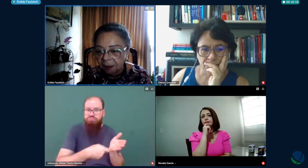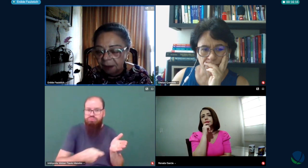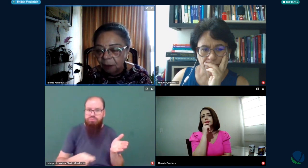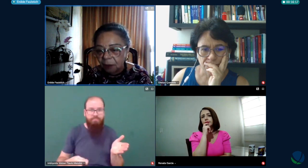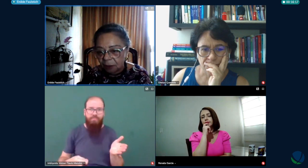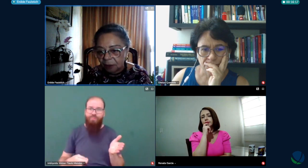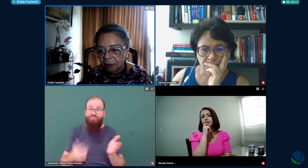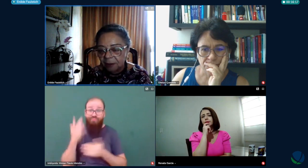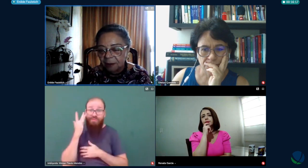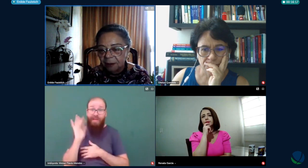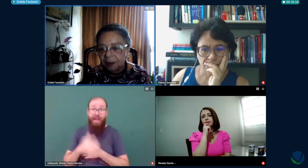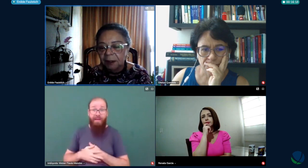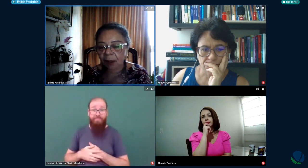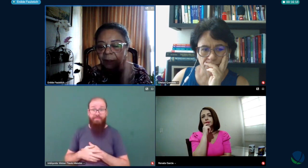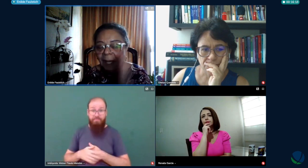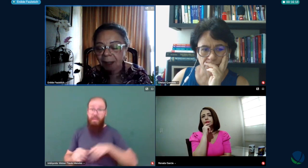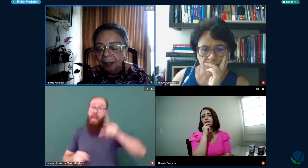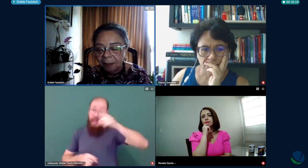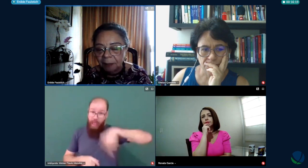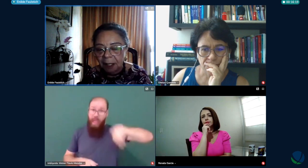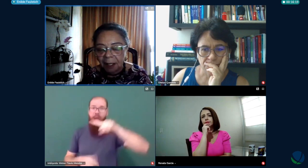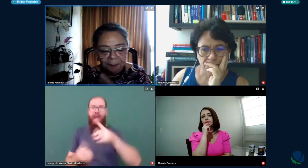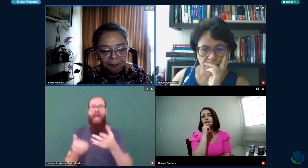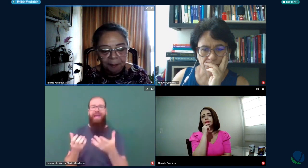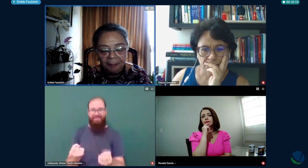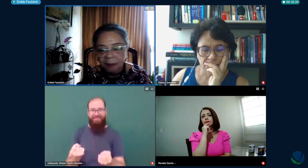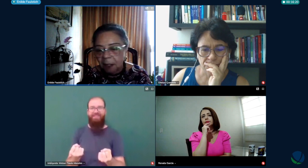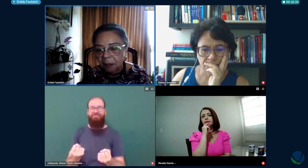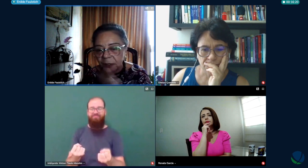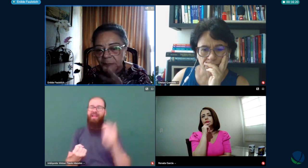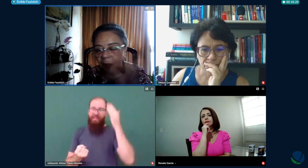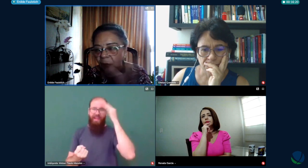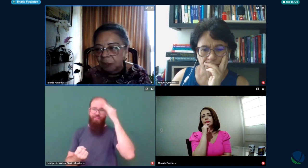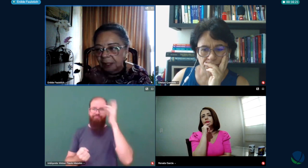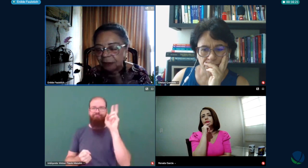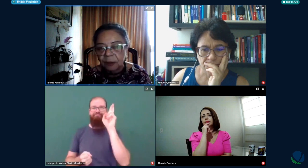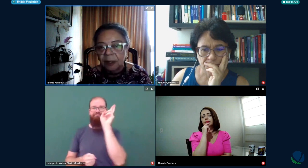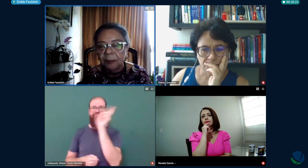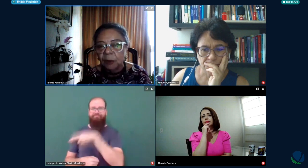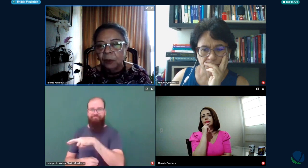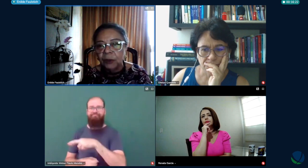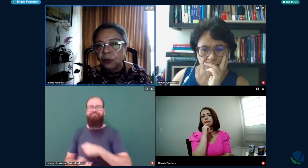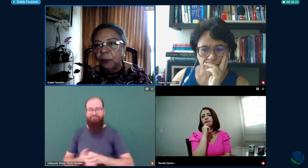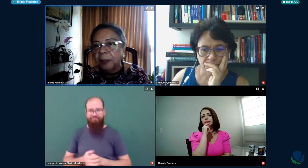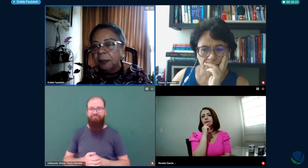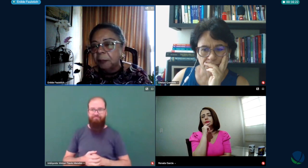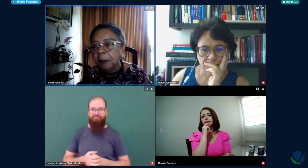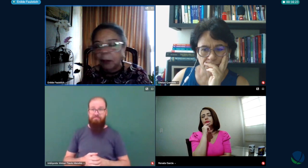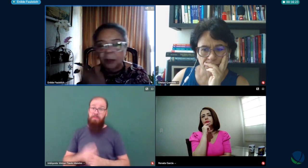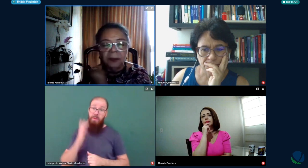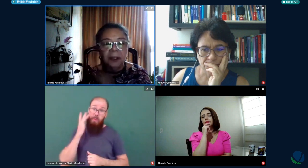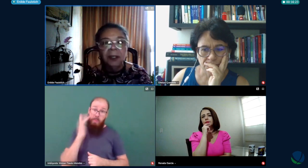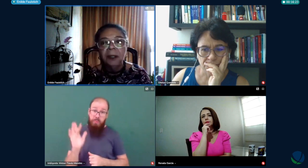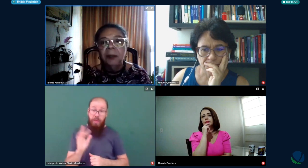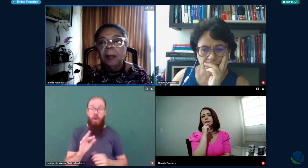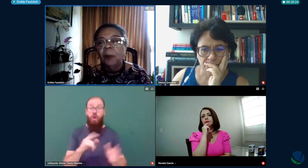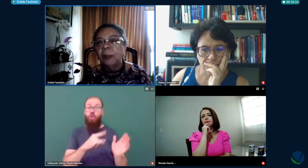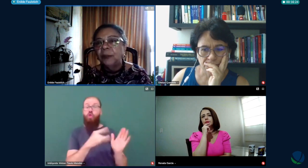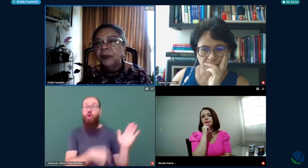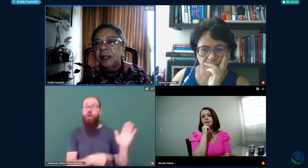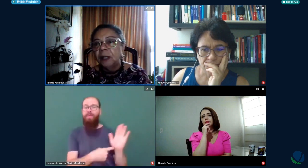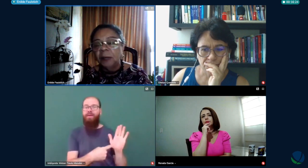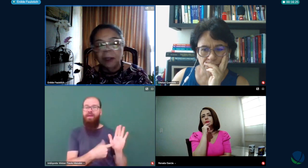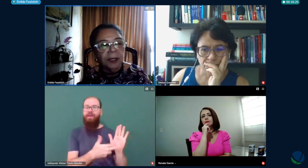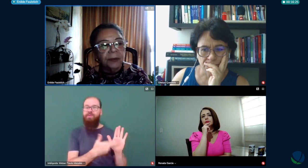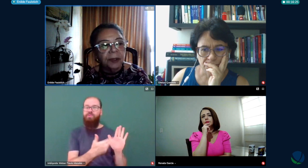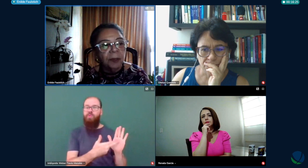Eles entenderam isso. Então, a não ser que tenham tirado, faz um tempo que eu não vejo o documento, porque agora, há pouco